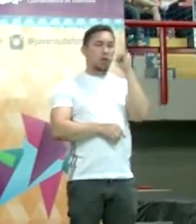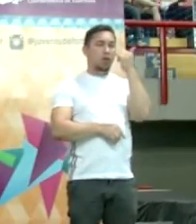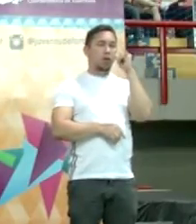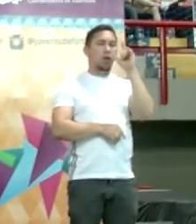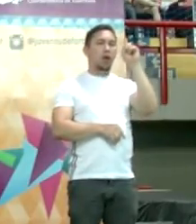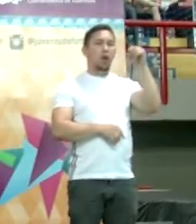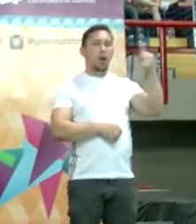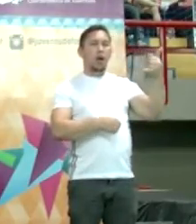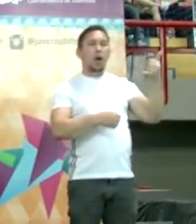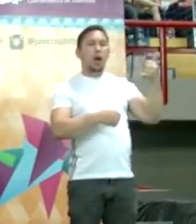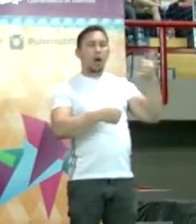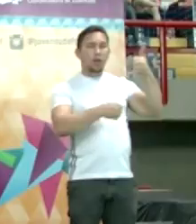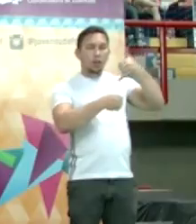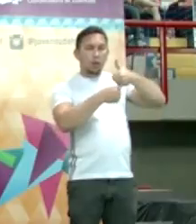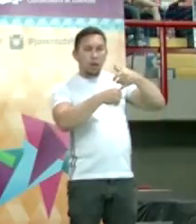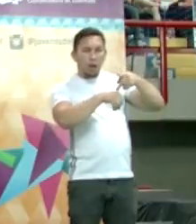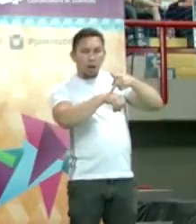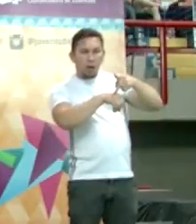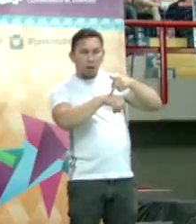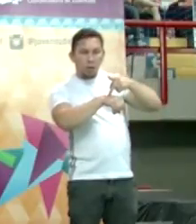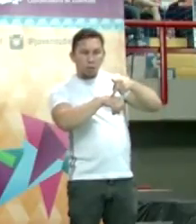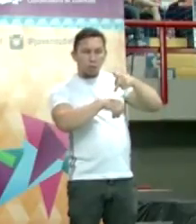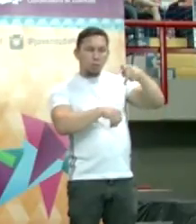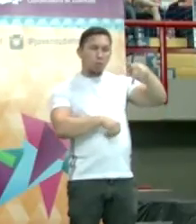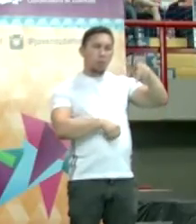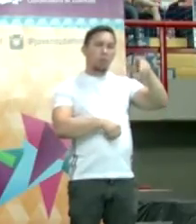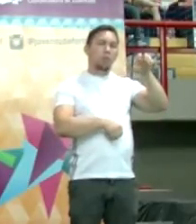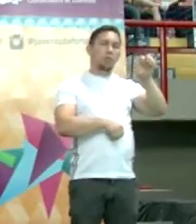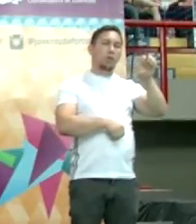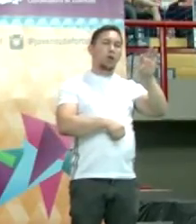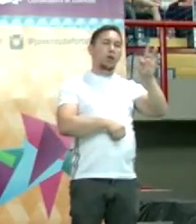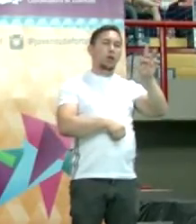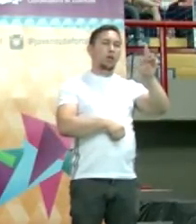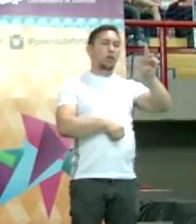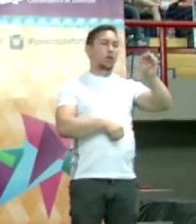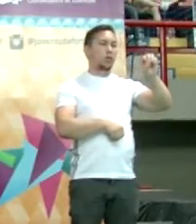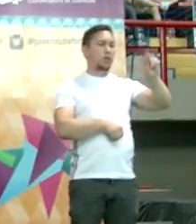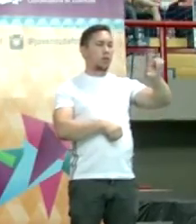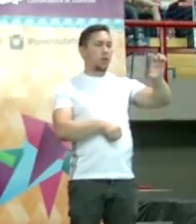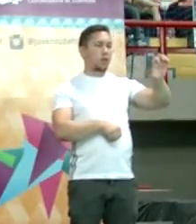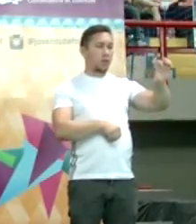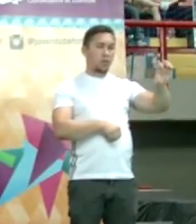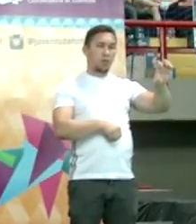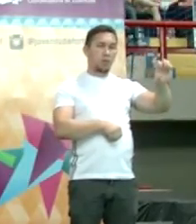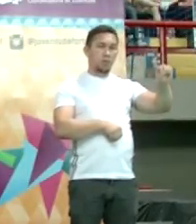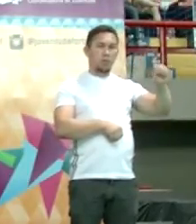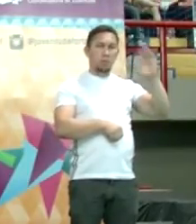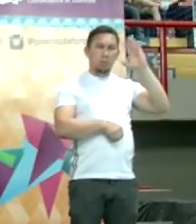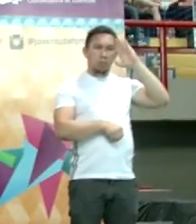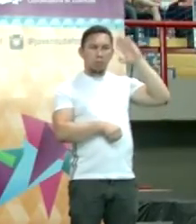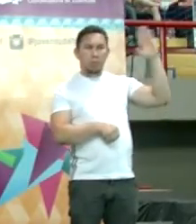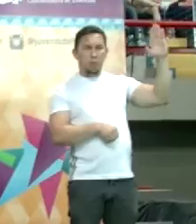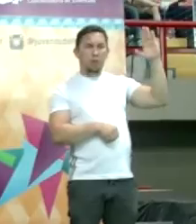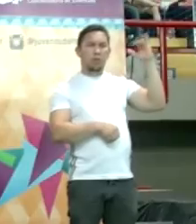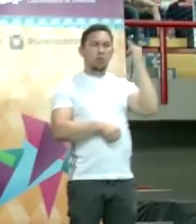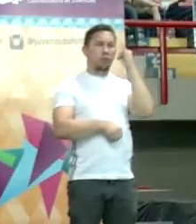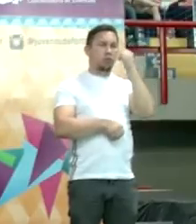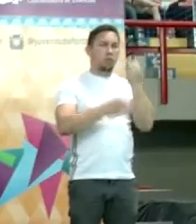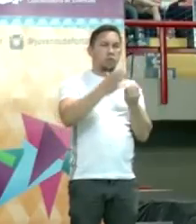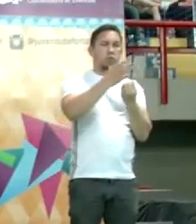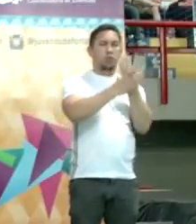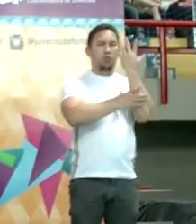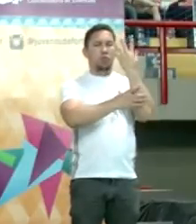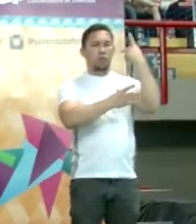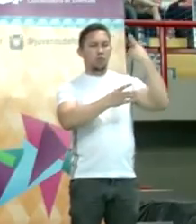é o petróleo. E é legal, né? A gente fala assim de petróleo. Petróleo é a principal fonte de energia no mundo. Só